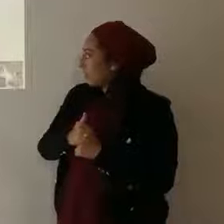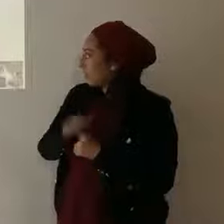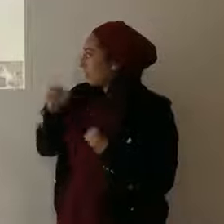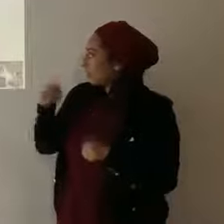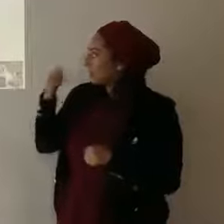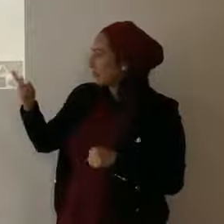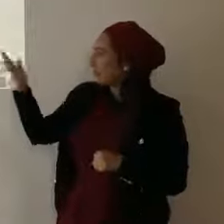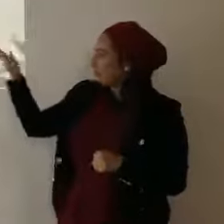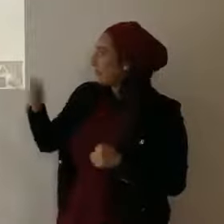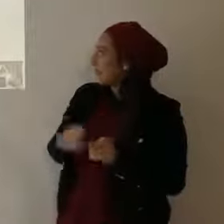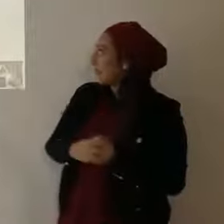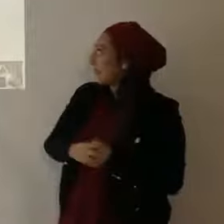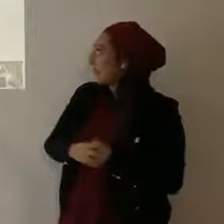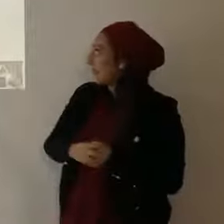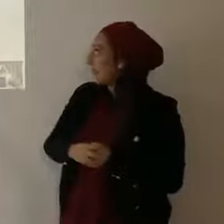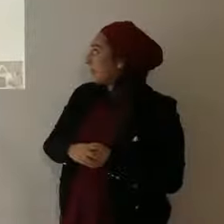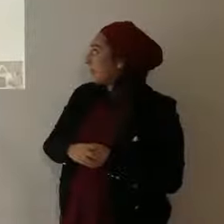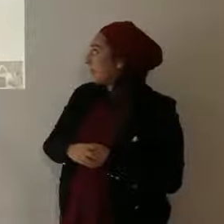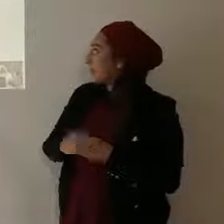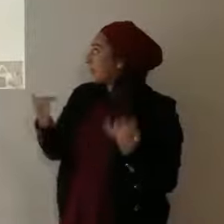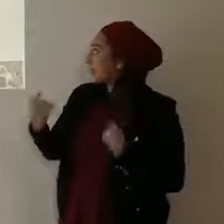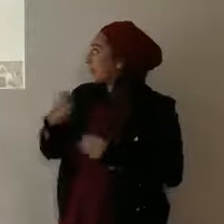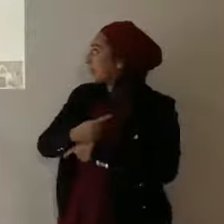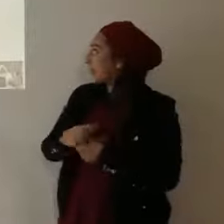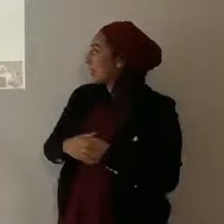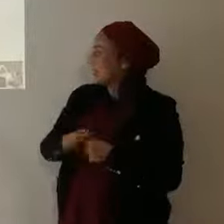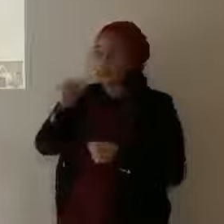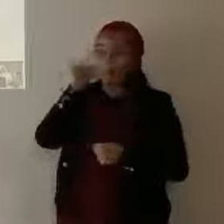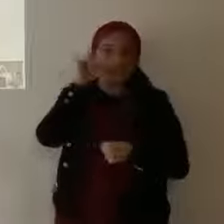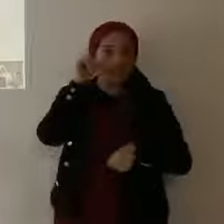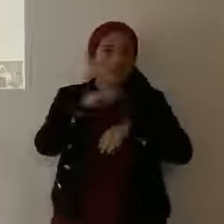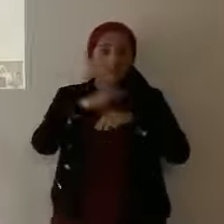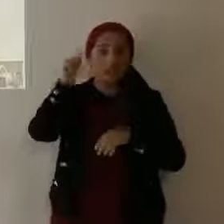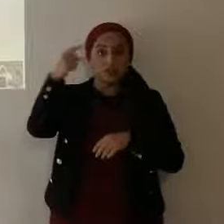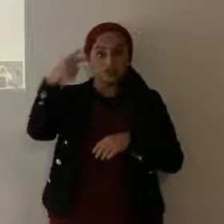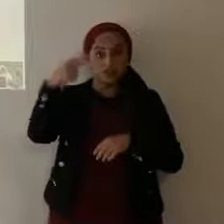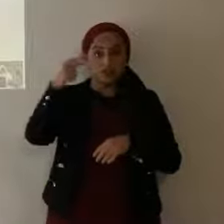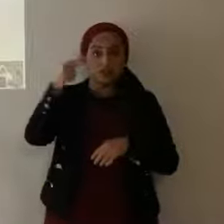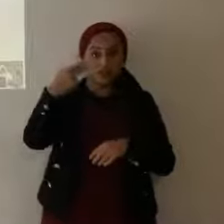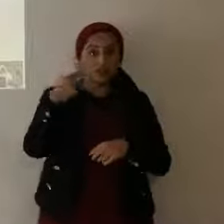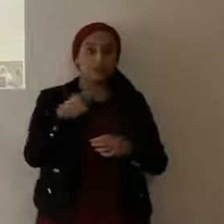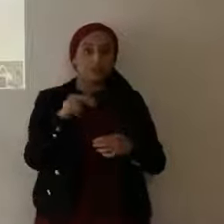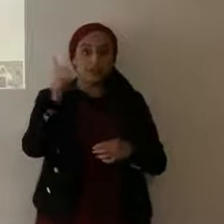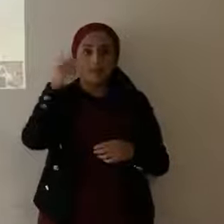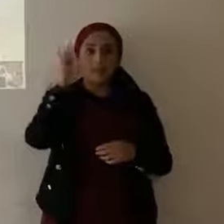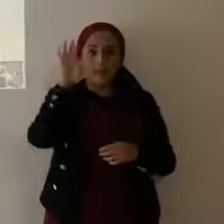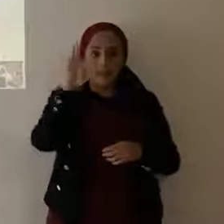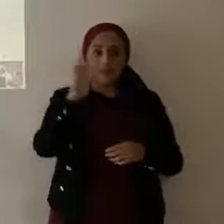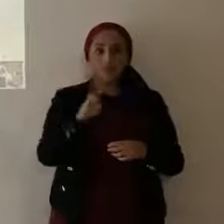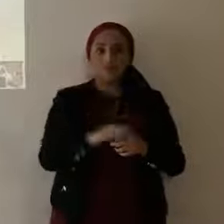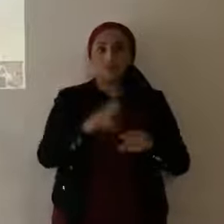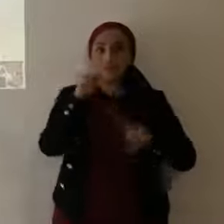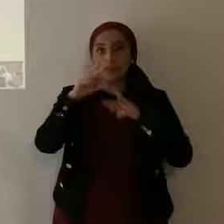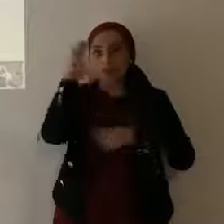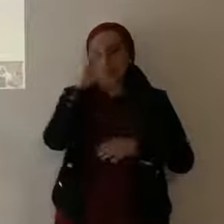izquierda, que es el día de hoy. Ayer, por ejemplo, jueves 10 de febrero, fue fútbol,